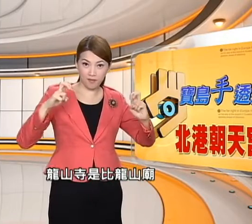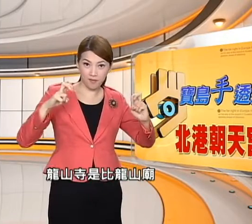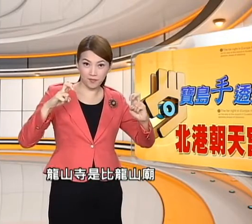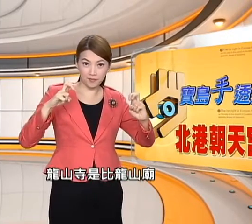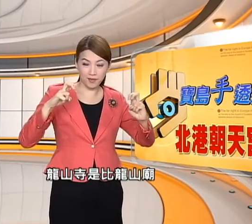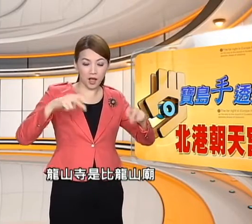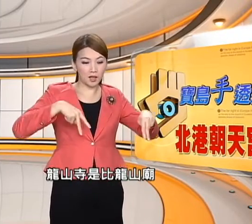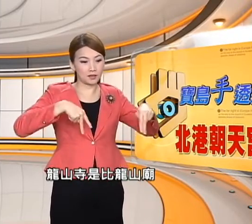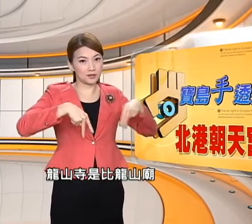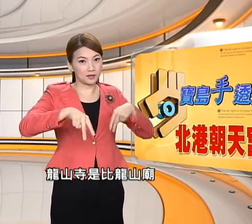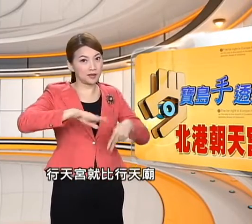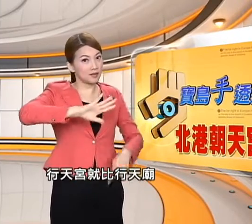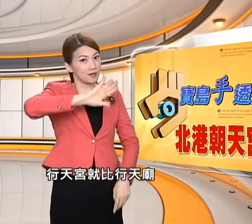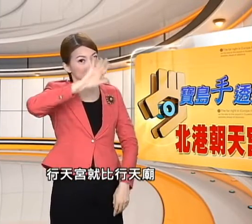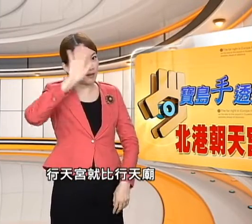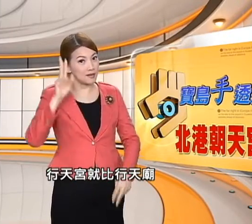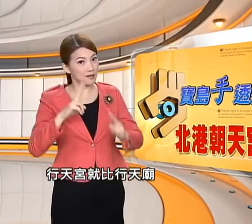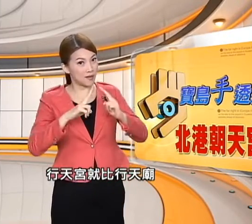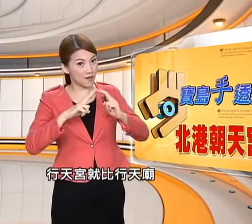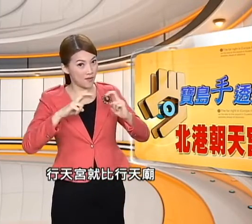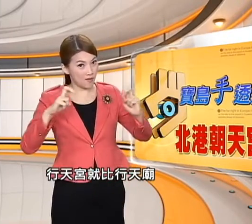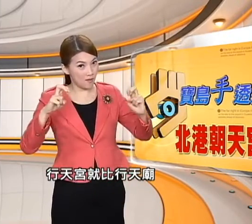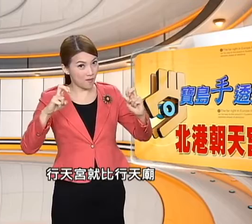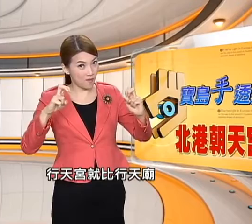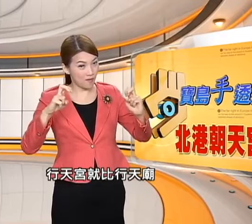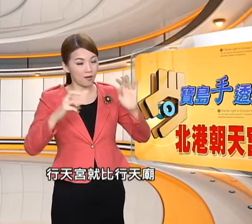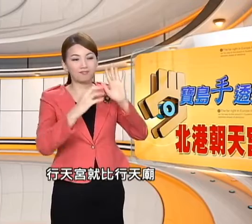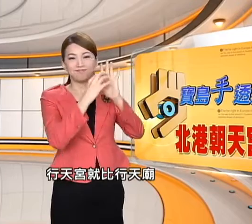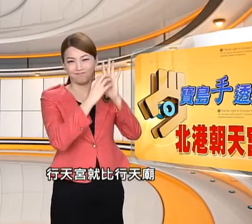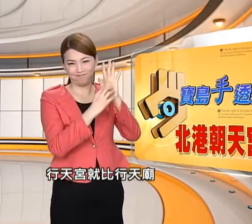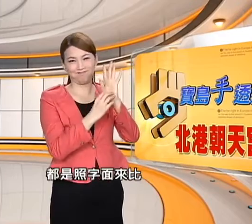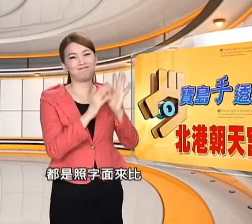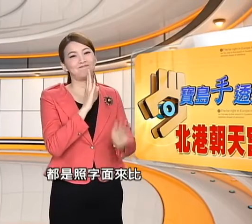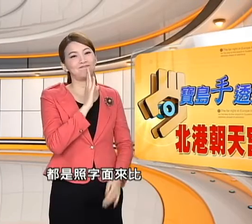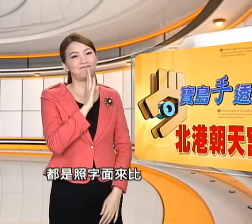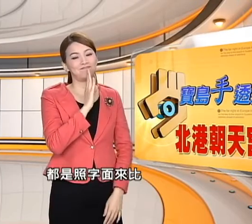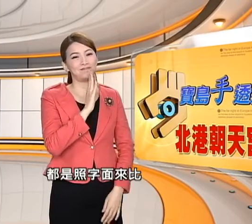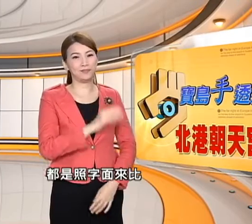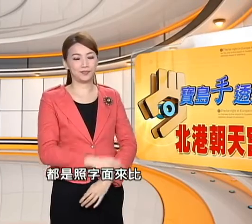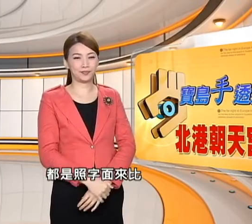庙，行天宫就比行天庙，都是照字面来比哦。